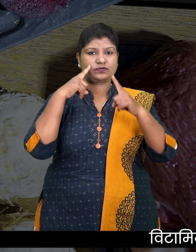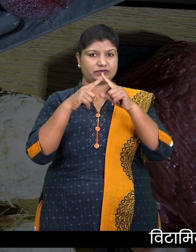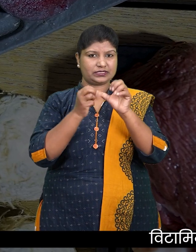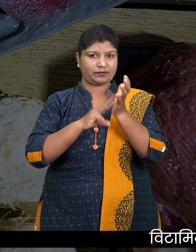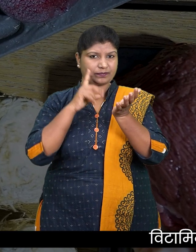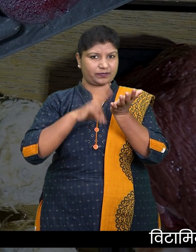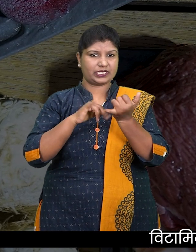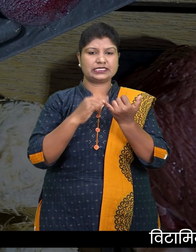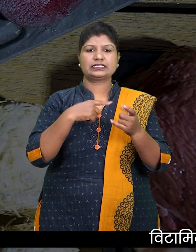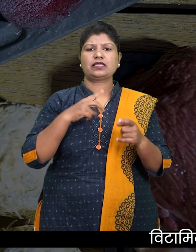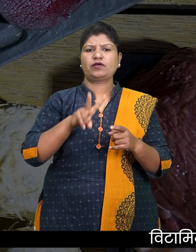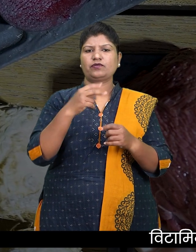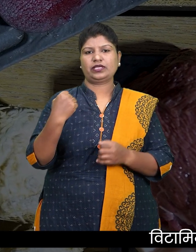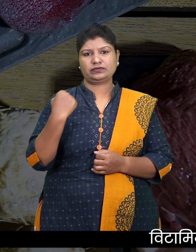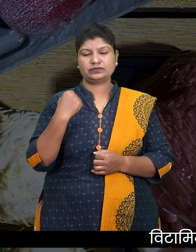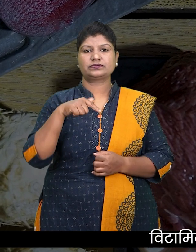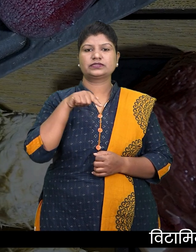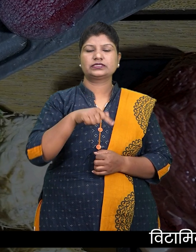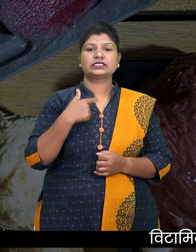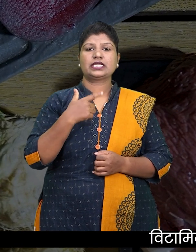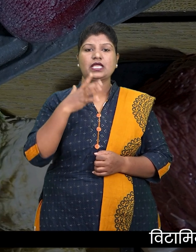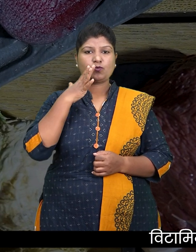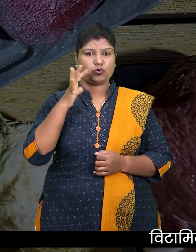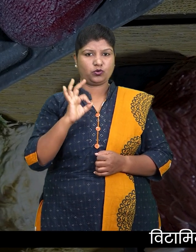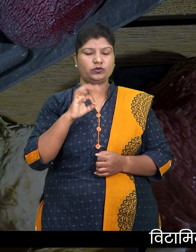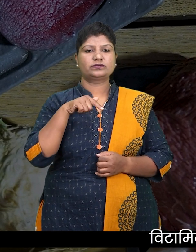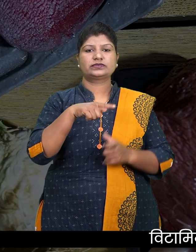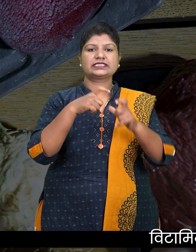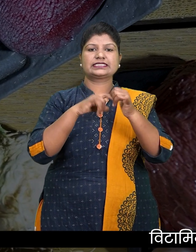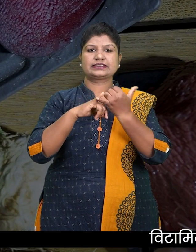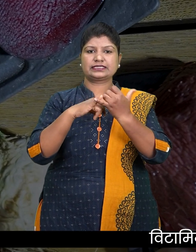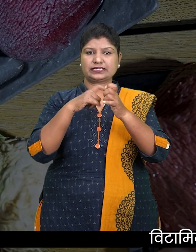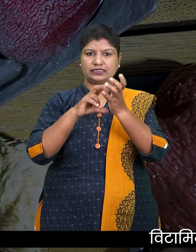विटामिन्स कार्बन के आवश्यक यौगिक होते हैं।